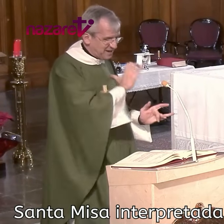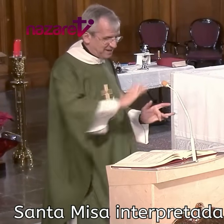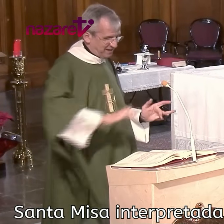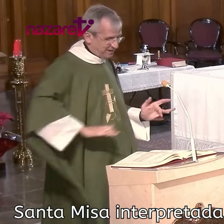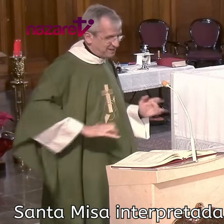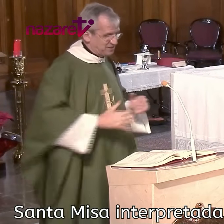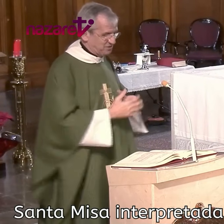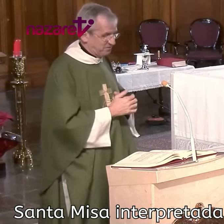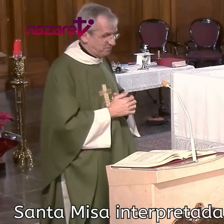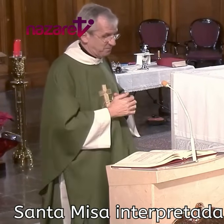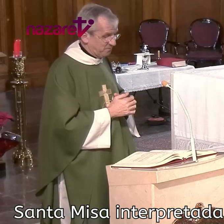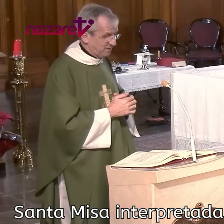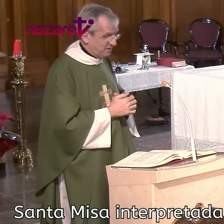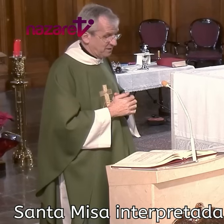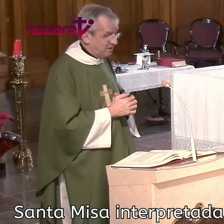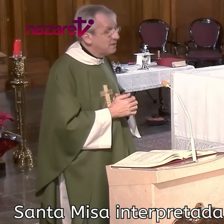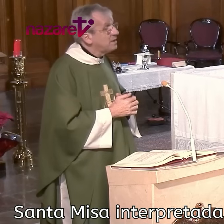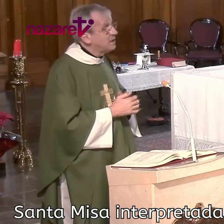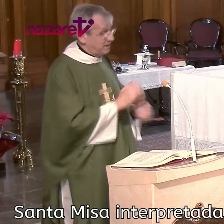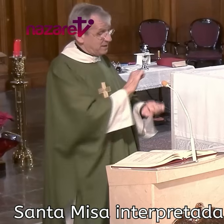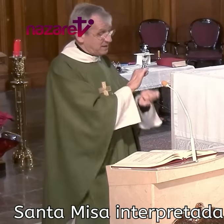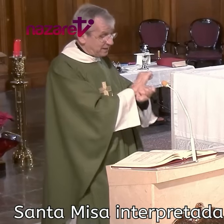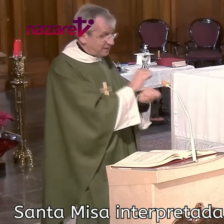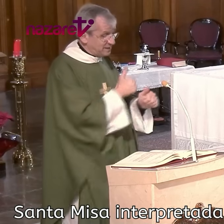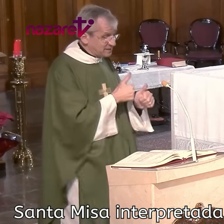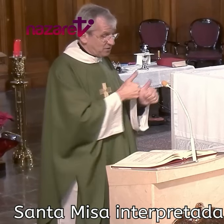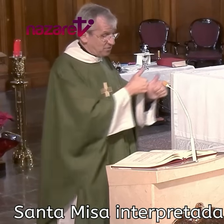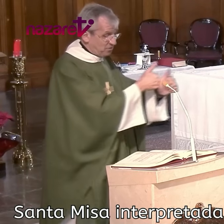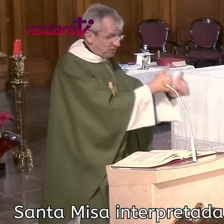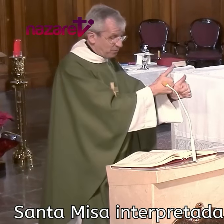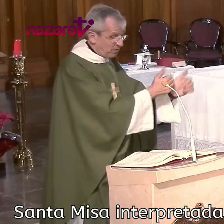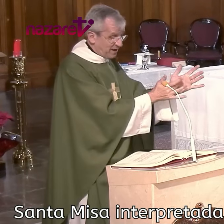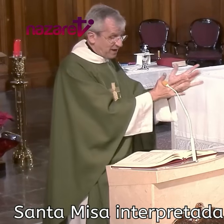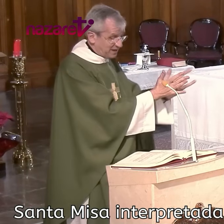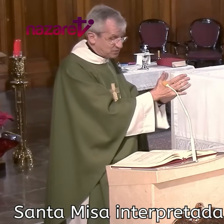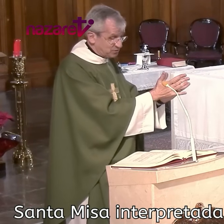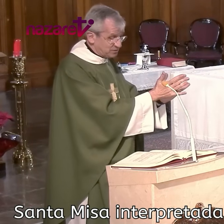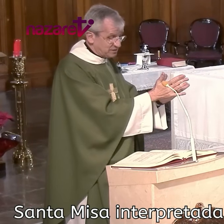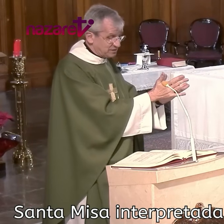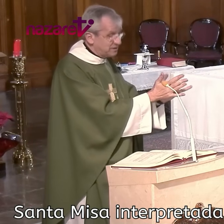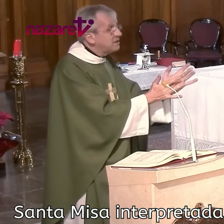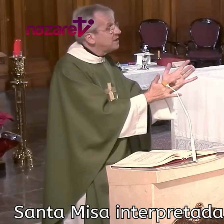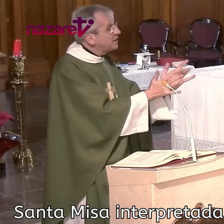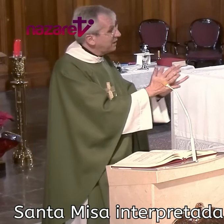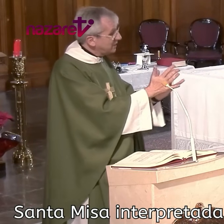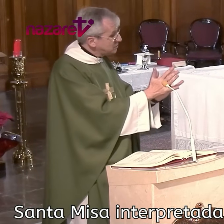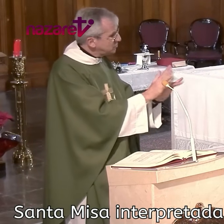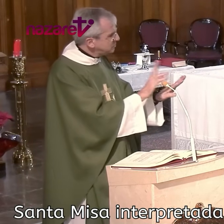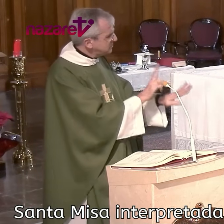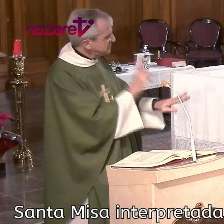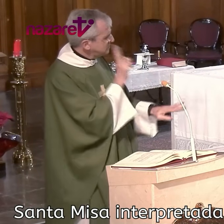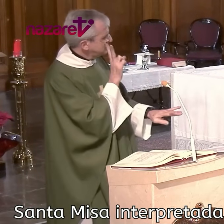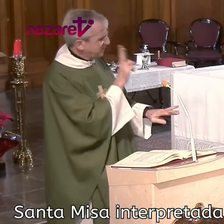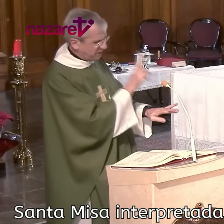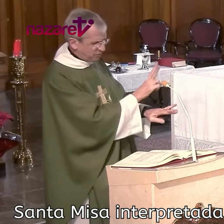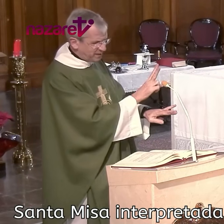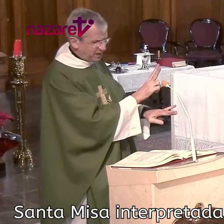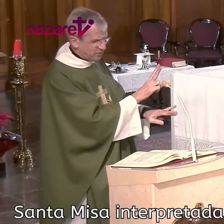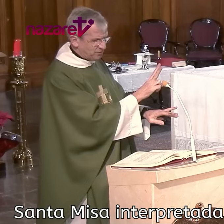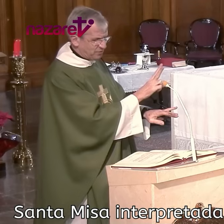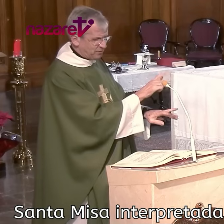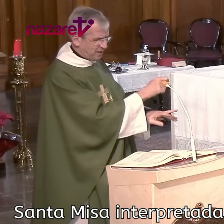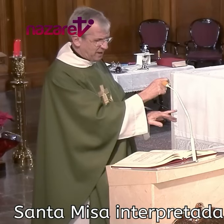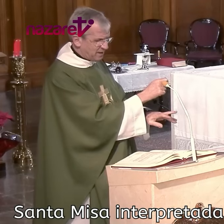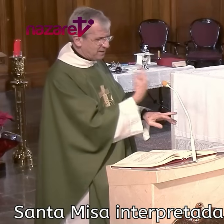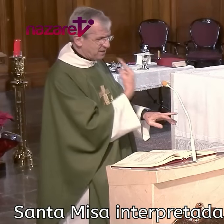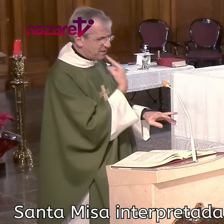significa Cristo. Y Andrés lo llevó a Jesús. Jesús se quedó